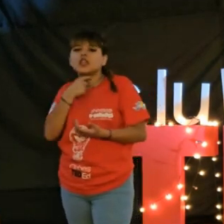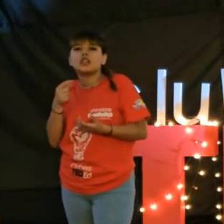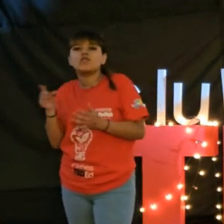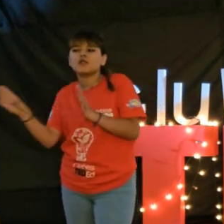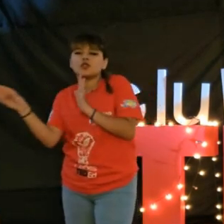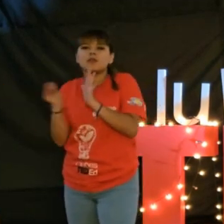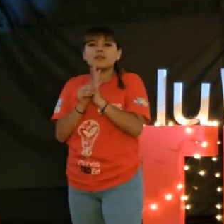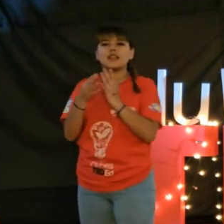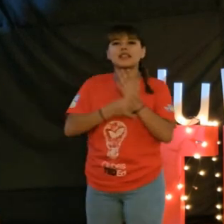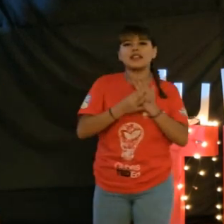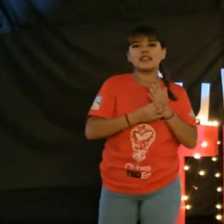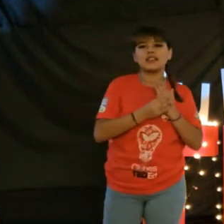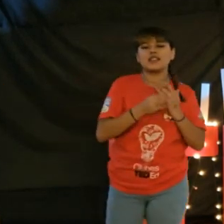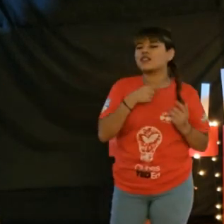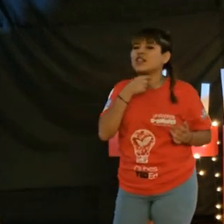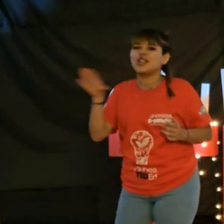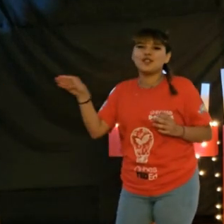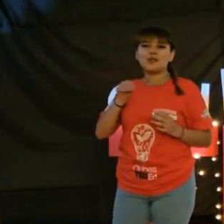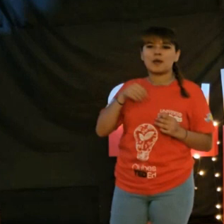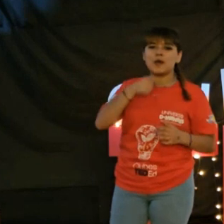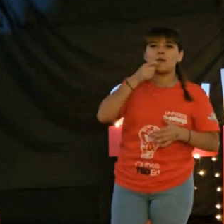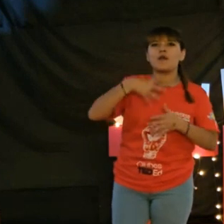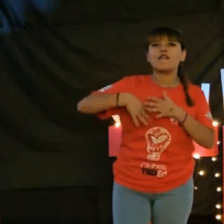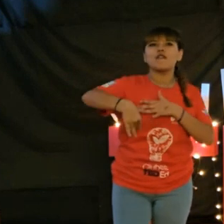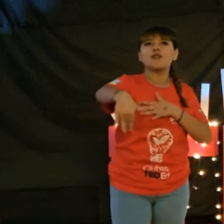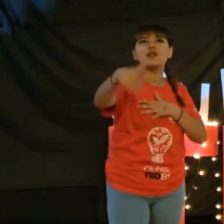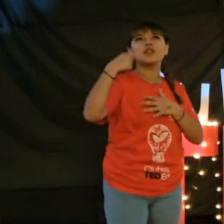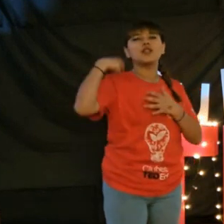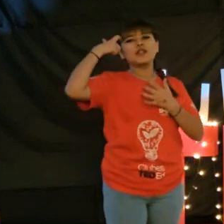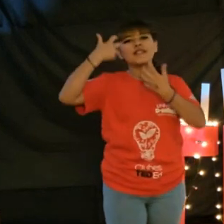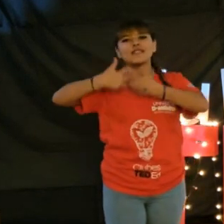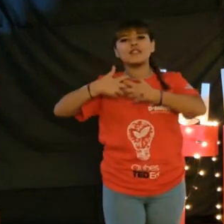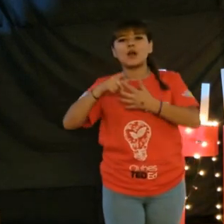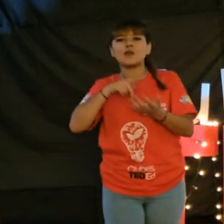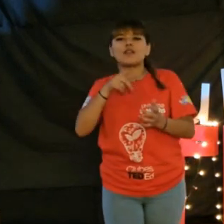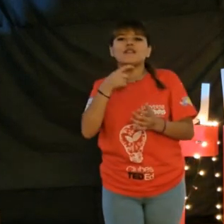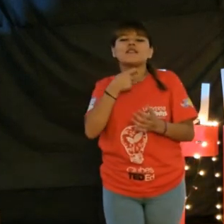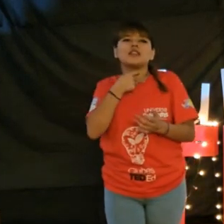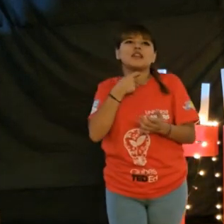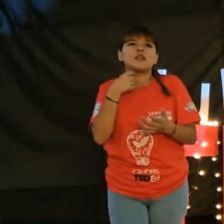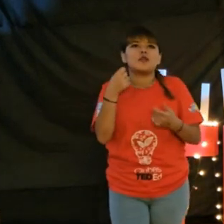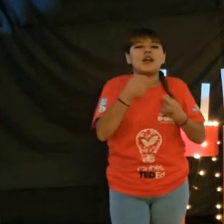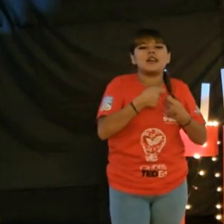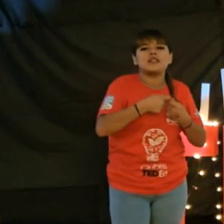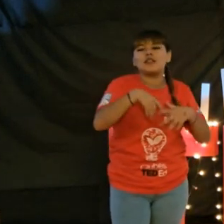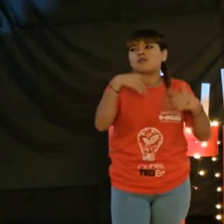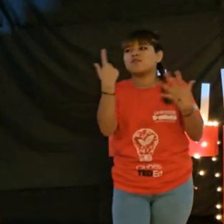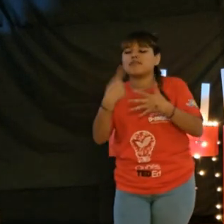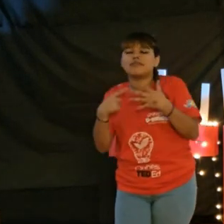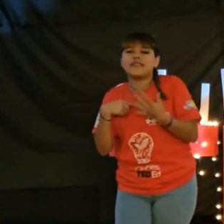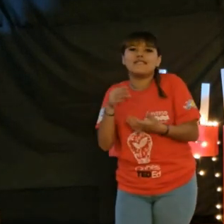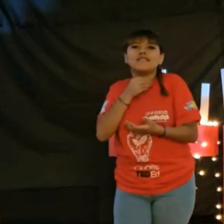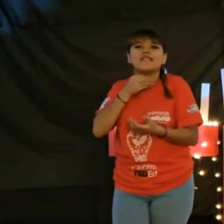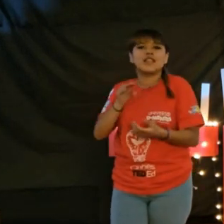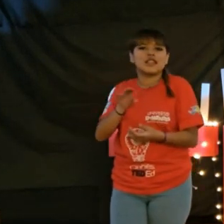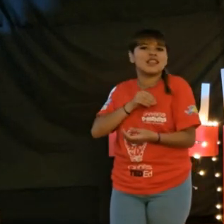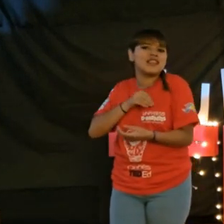me sumo a esta lucha que venía de Terry. Yo espero en el futuro poder ser igual. Quiero defender